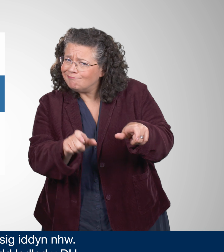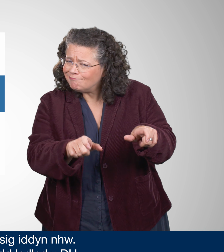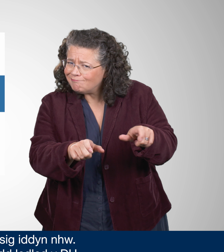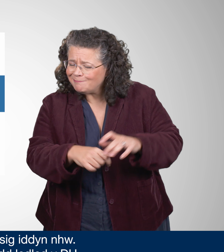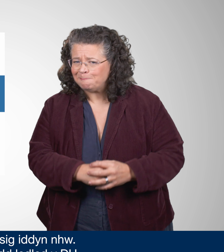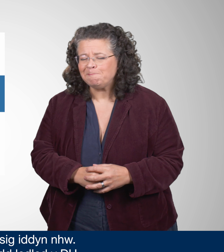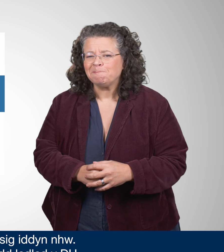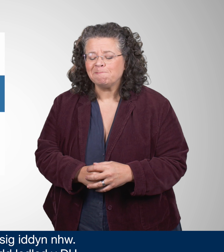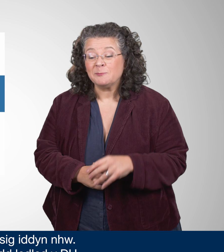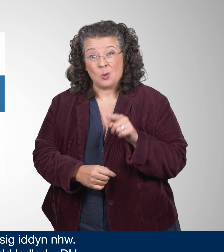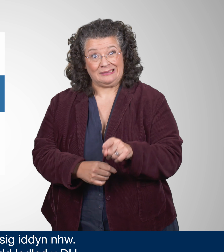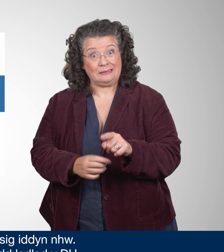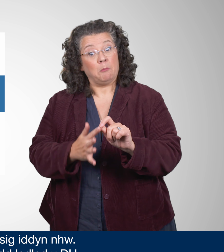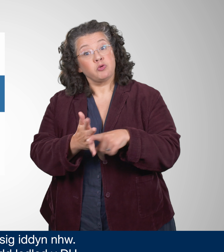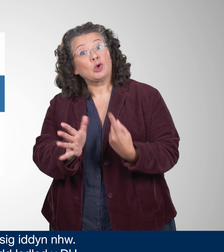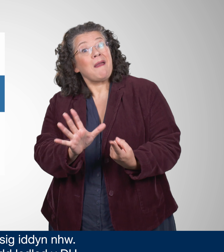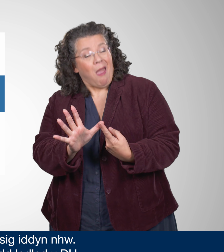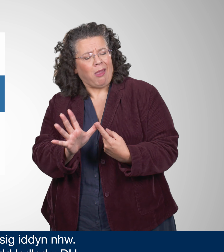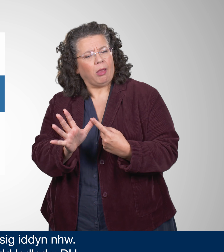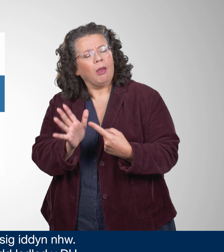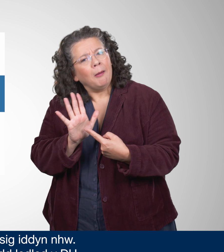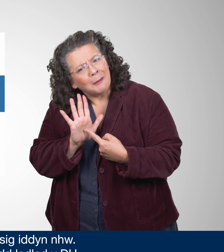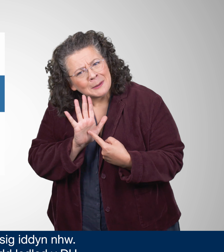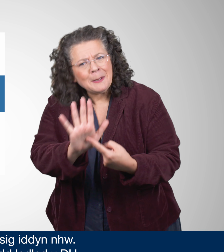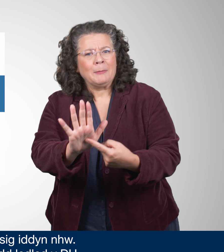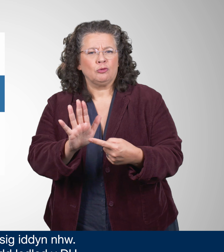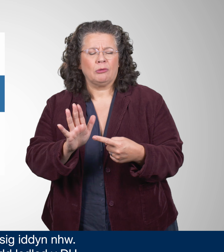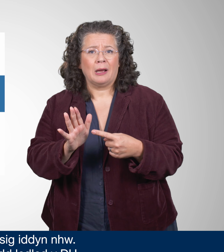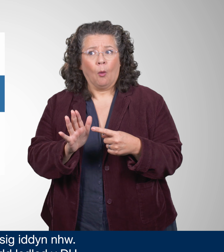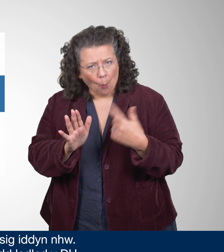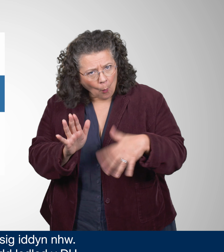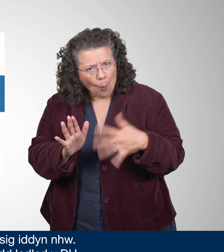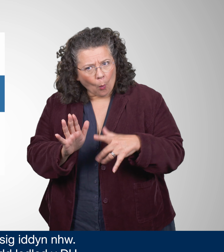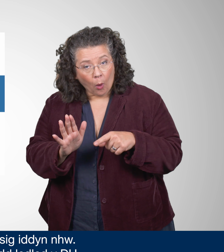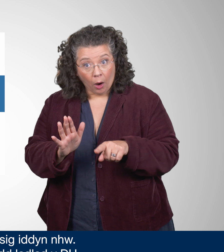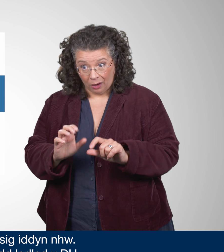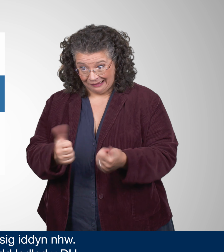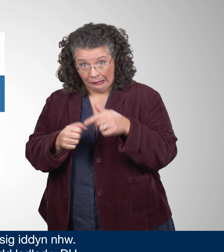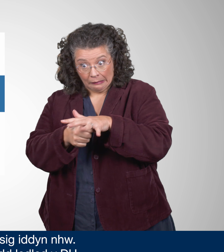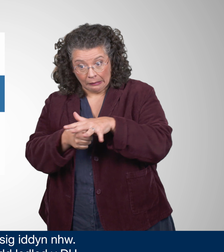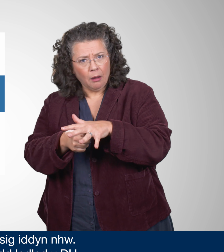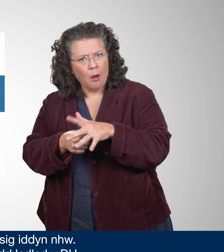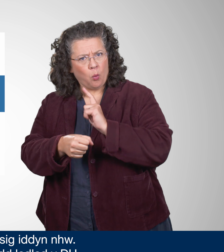Bydd yn dangos bydd ledled y Deyrnas Unedig.